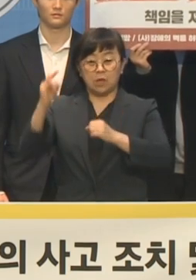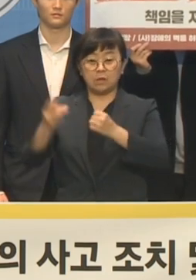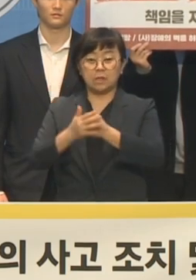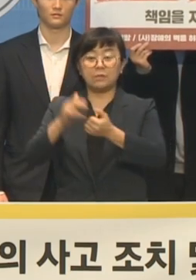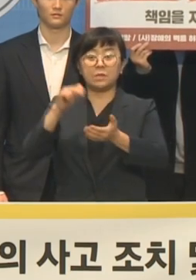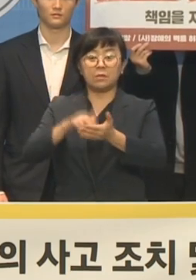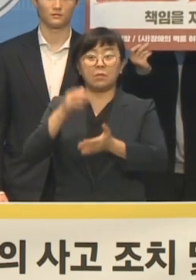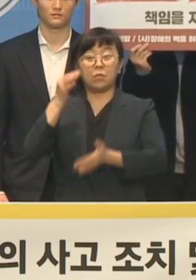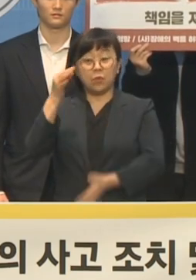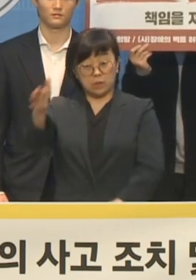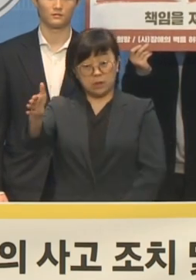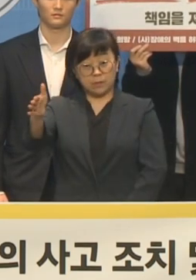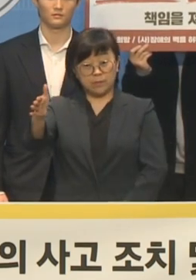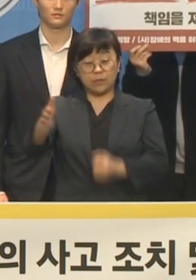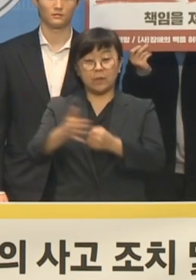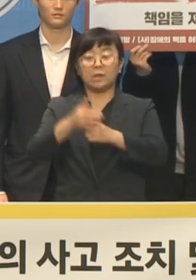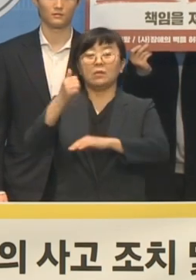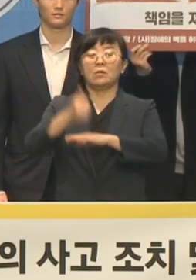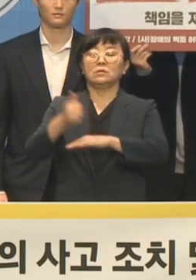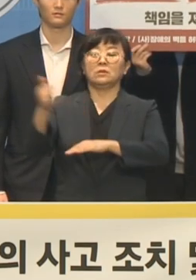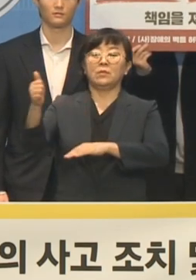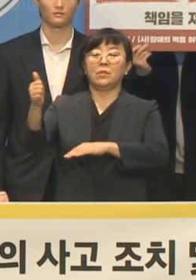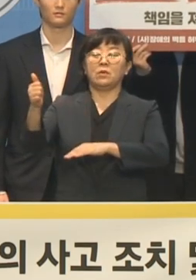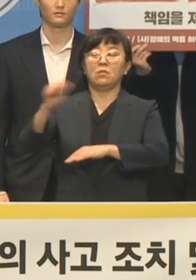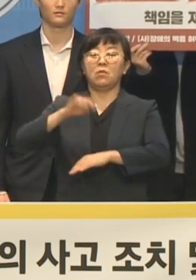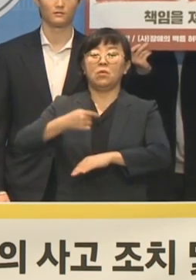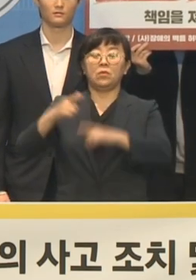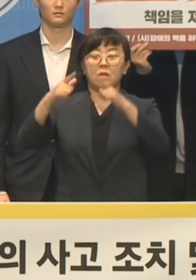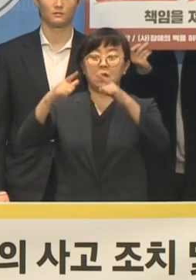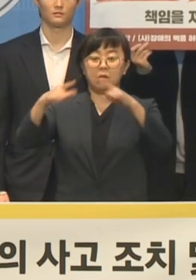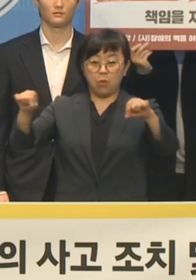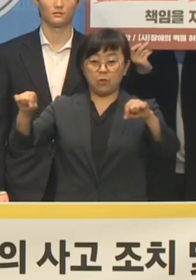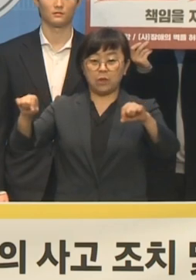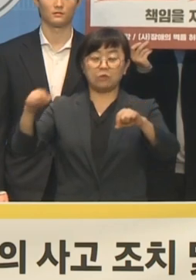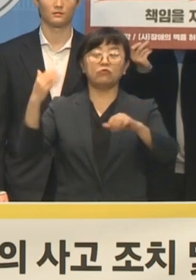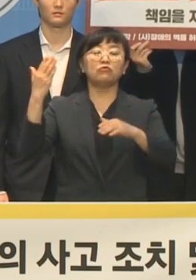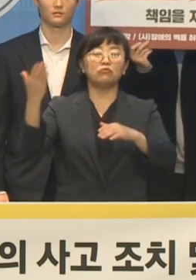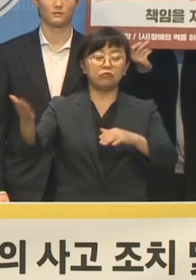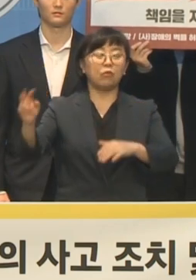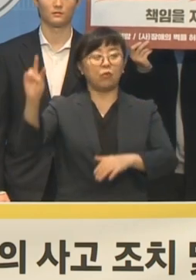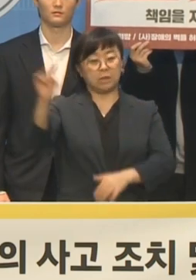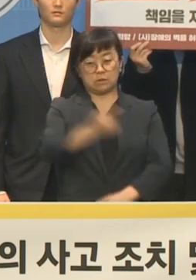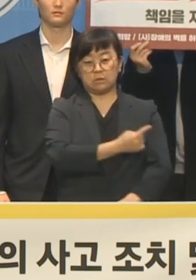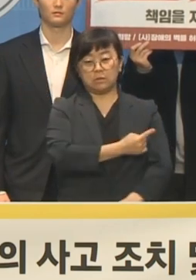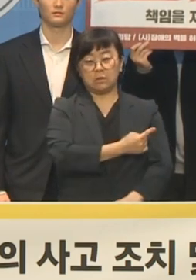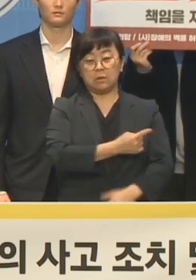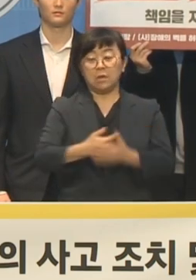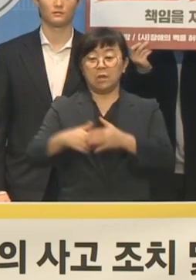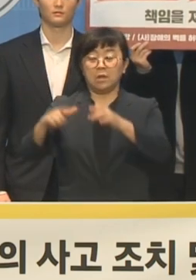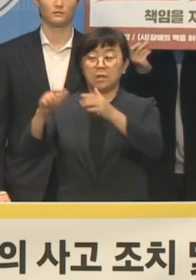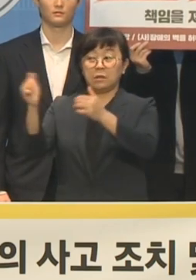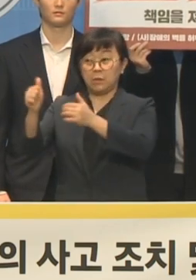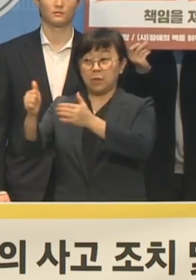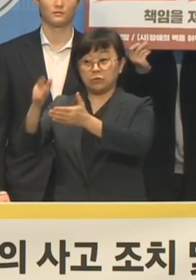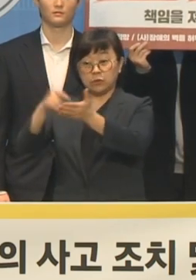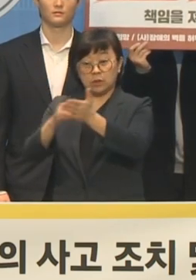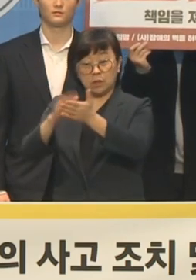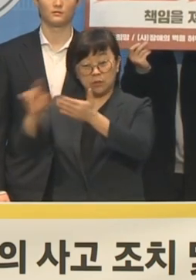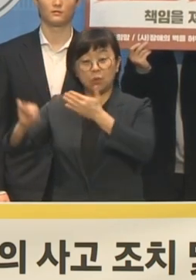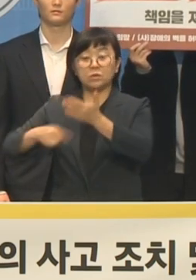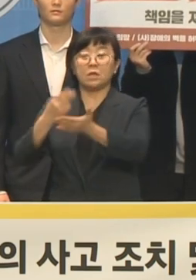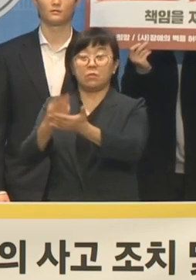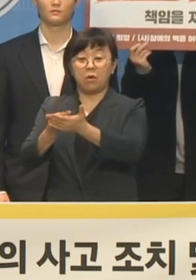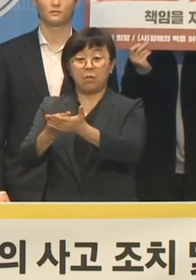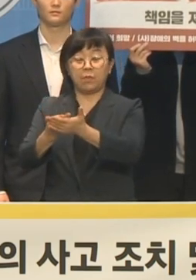입장만 보이다가 결국 남편을 홀로 일본에 남기고 귀국하였습니다. 남편은 일본에서 수술 후 홀로 입원해